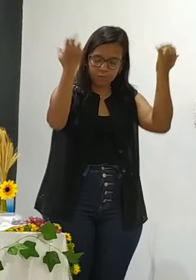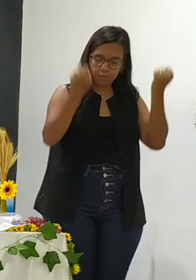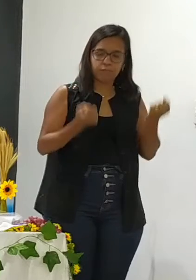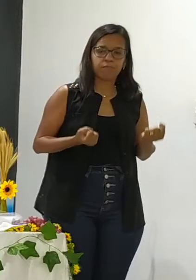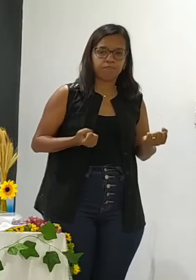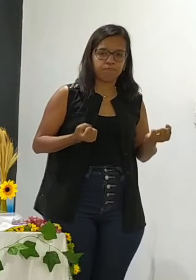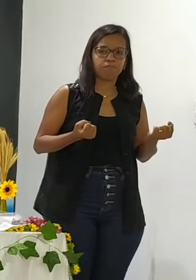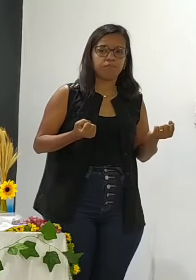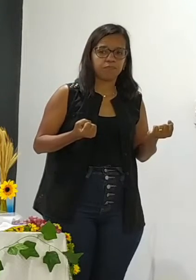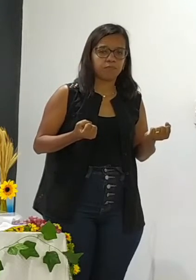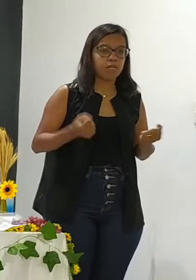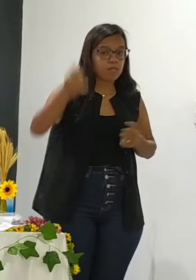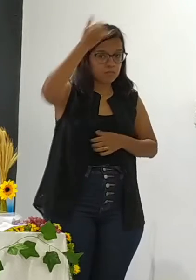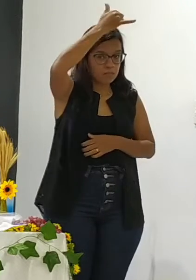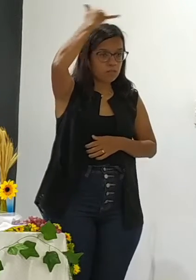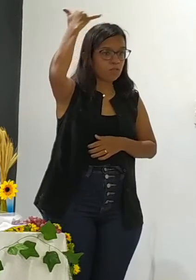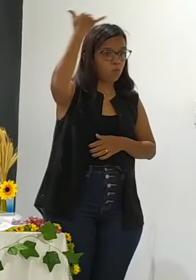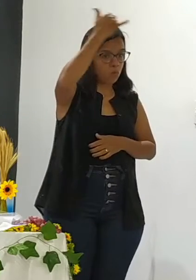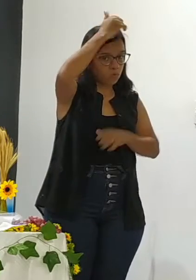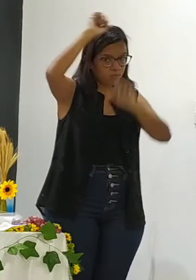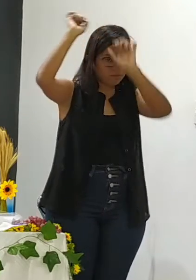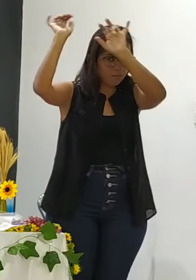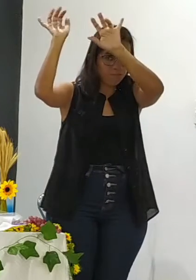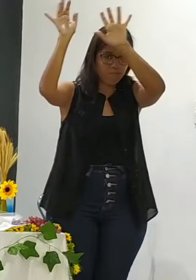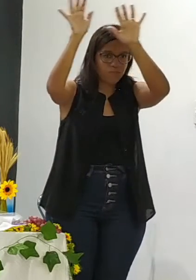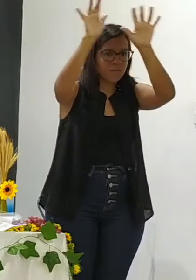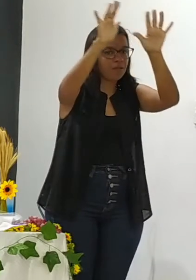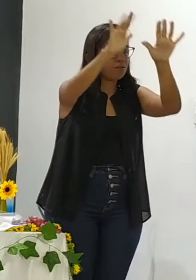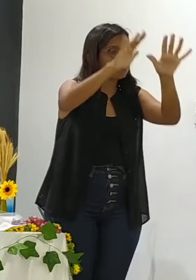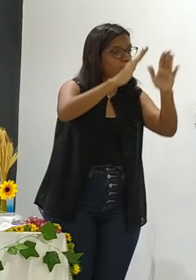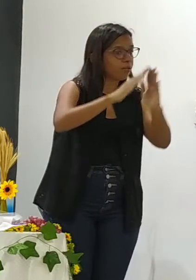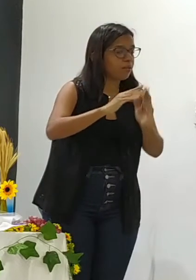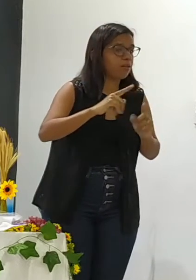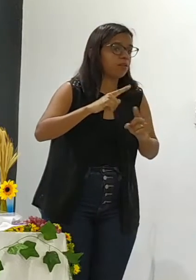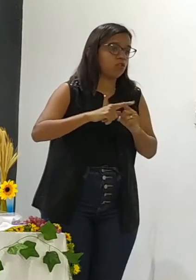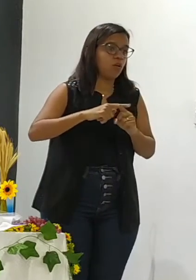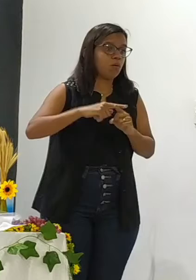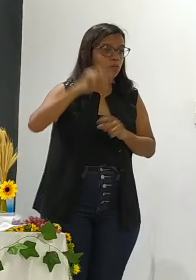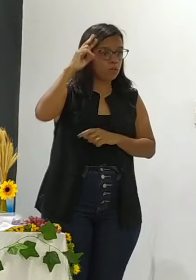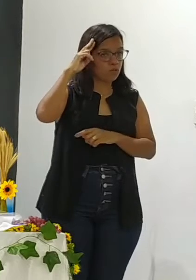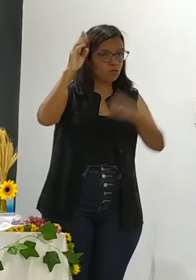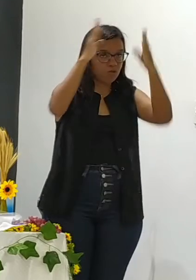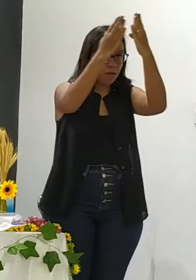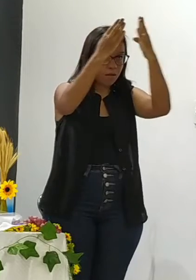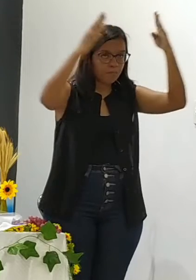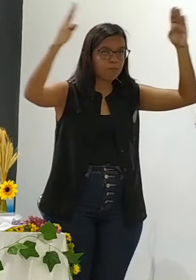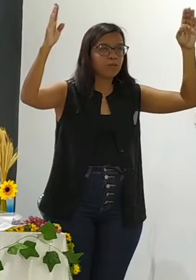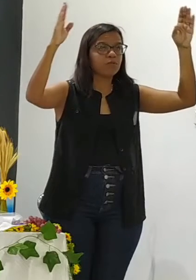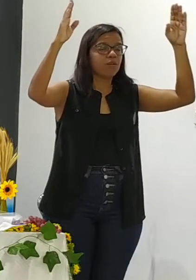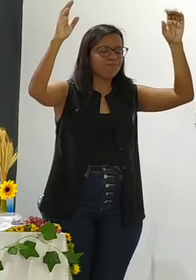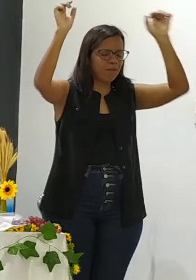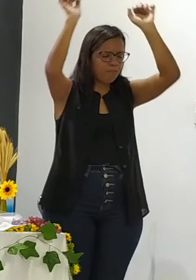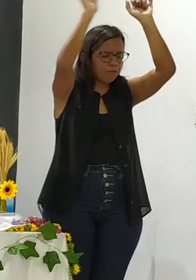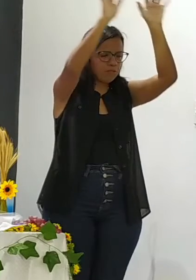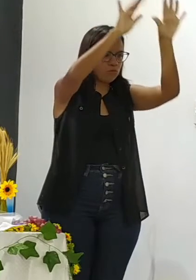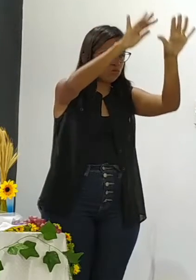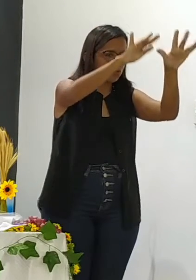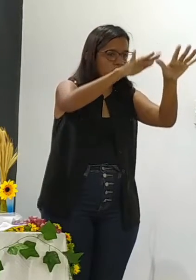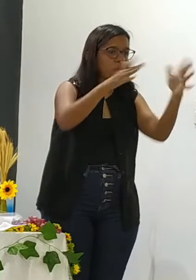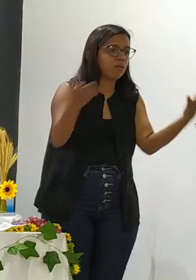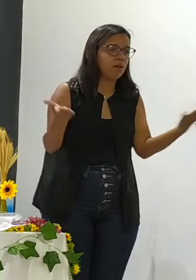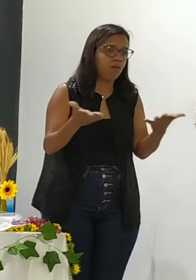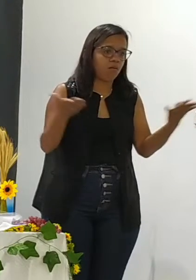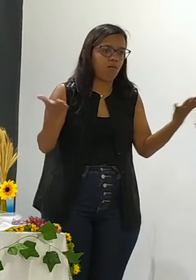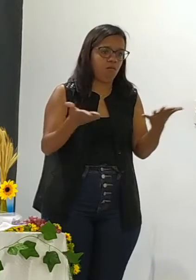Receba esse óleo precioso que está descendo aqui nesta casa. Porque o Senhor já abriu a janela do céu e está derramando as suas